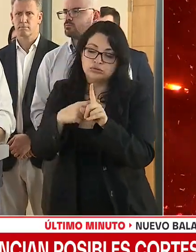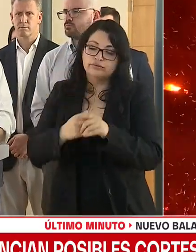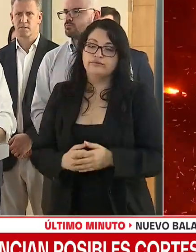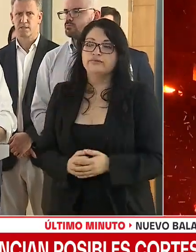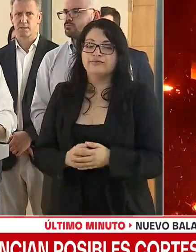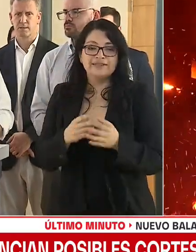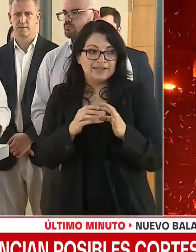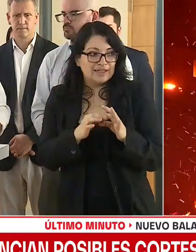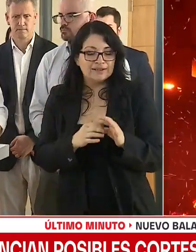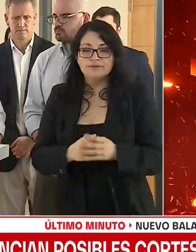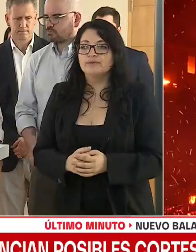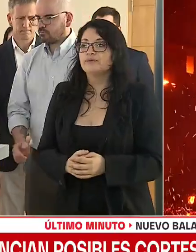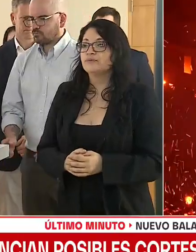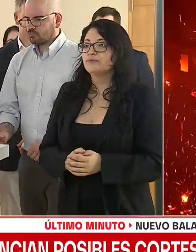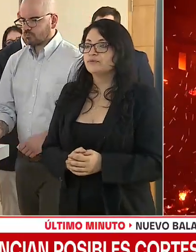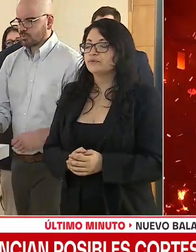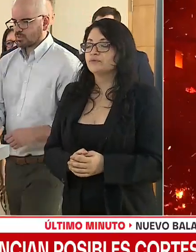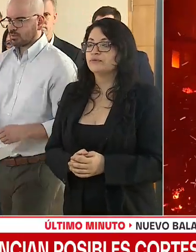Gracias.